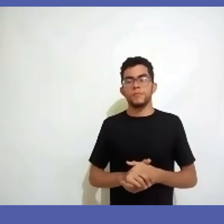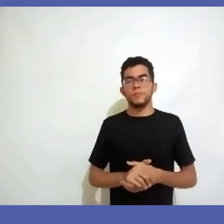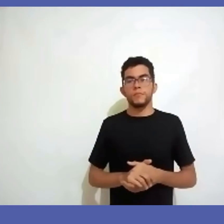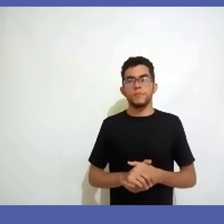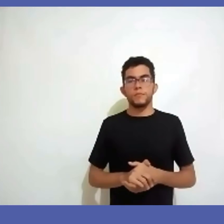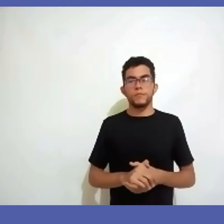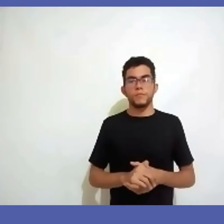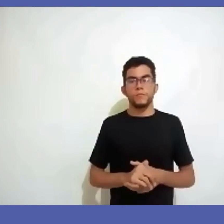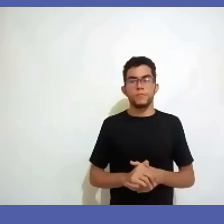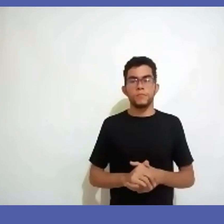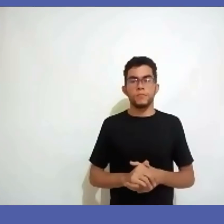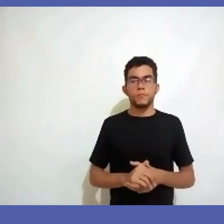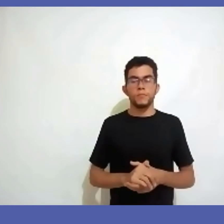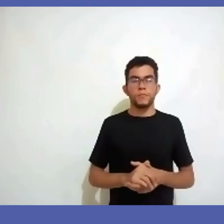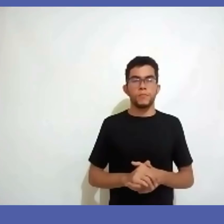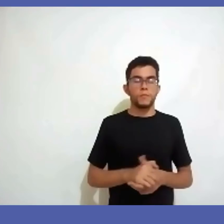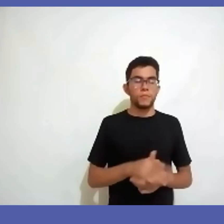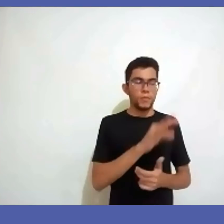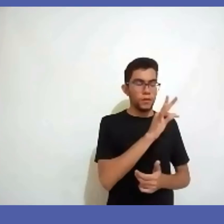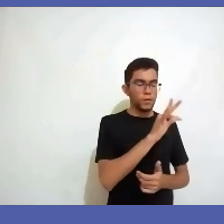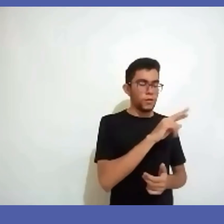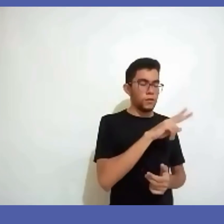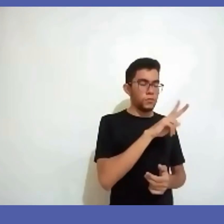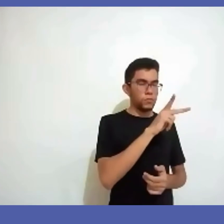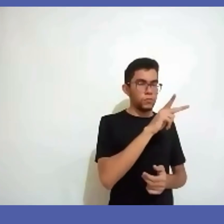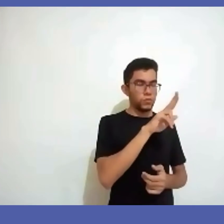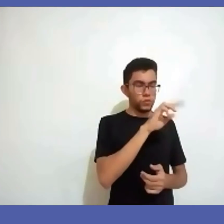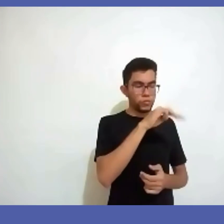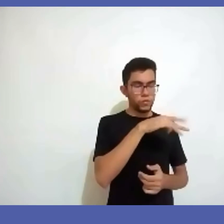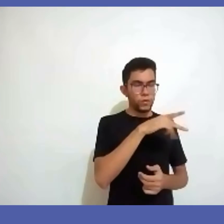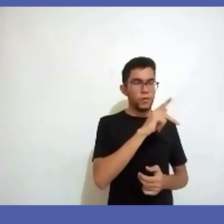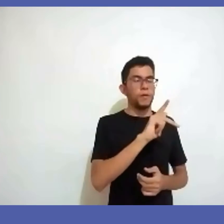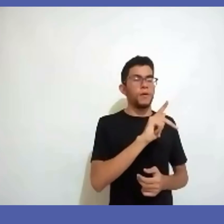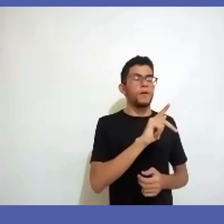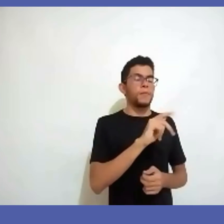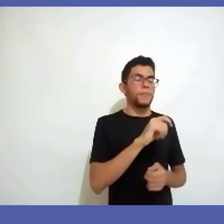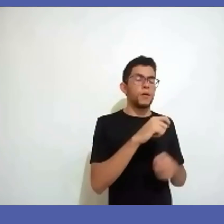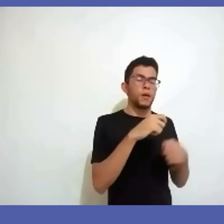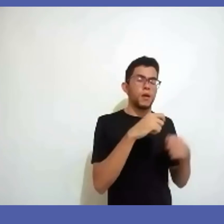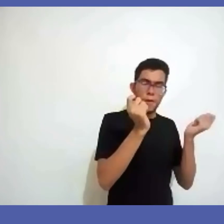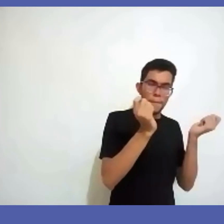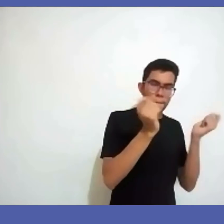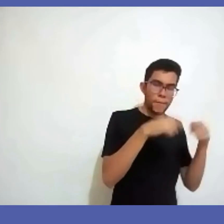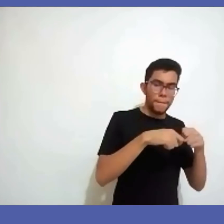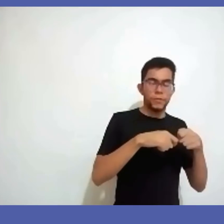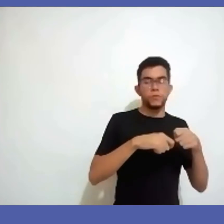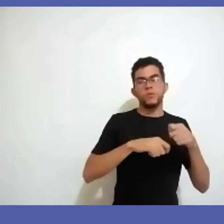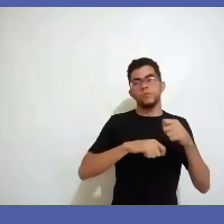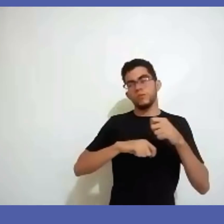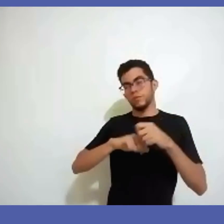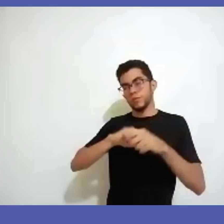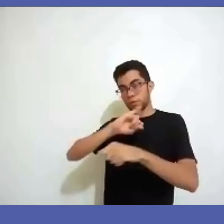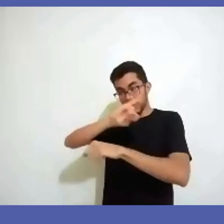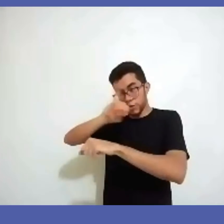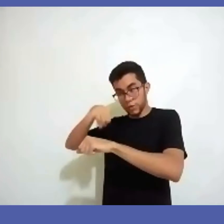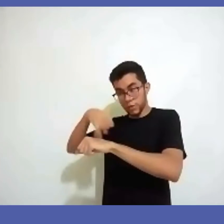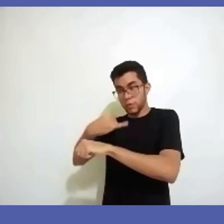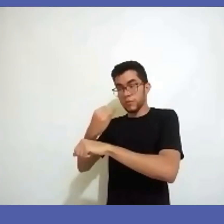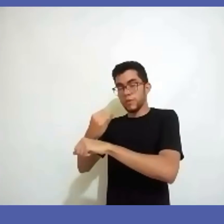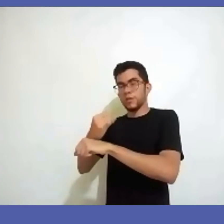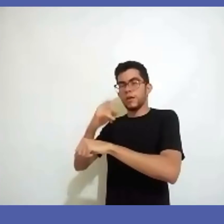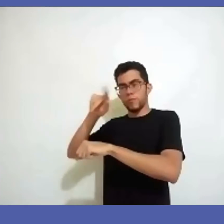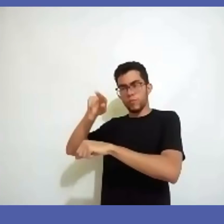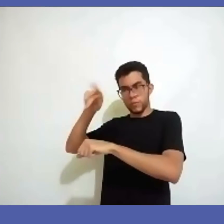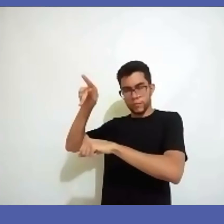havia declarado, né, de reconhecer Jerusalém como capital de Israel, que até então era em Tel Aviv,